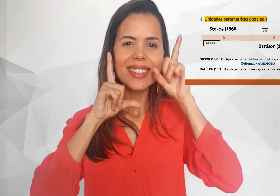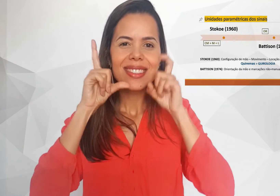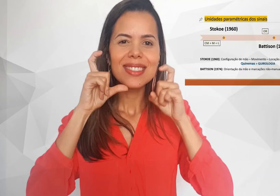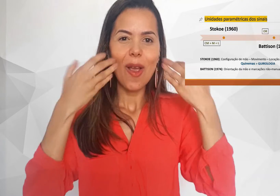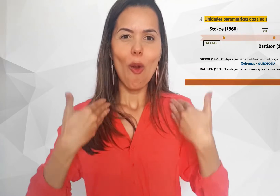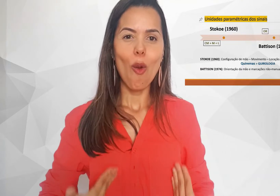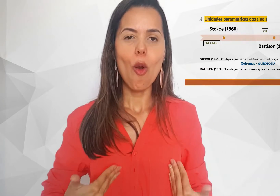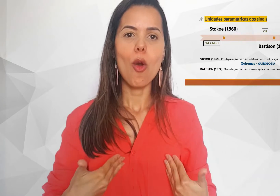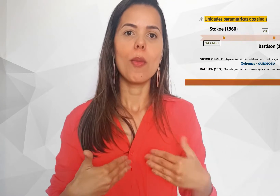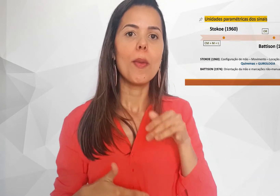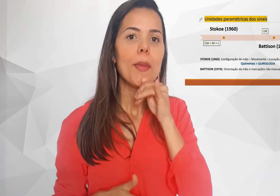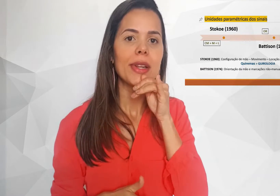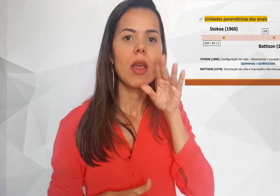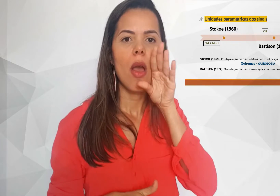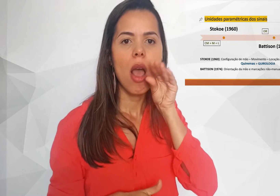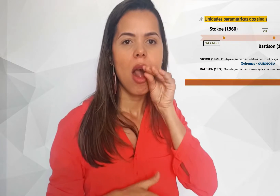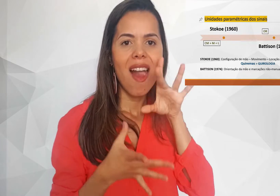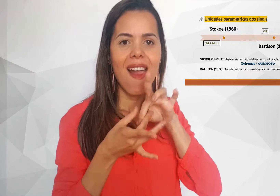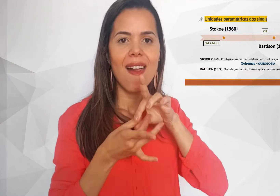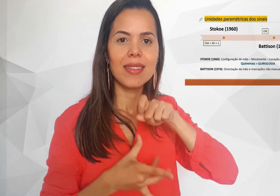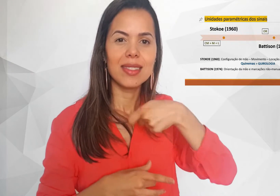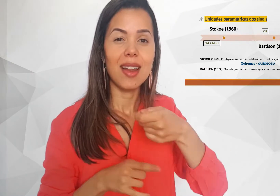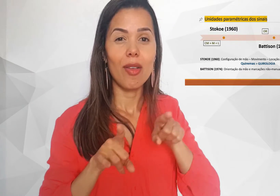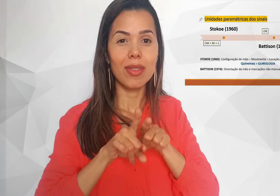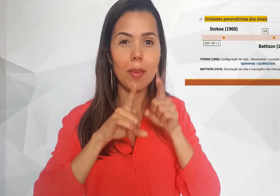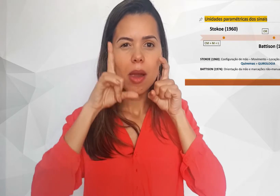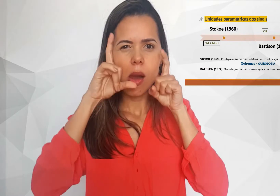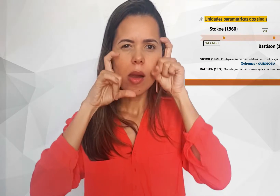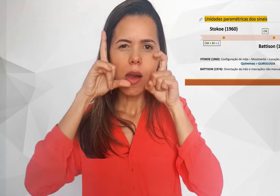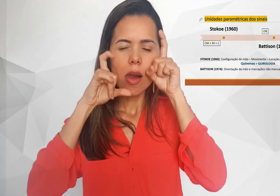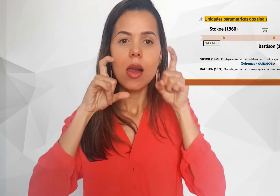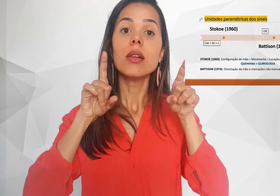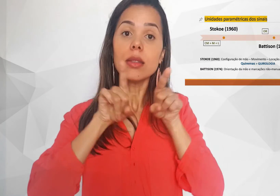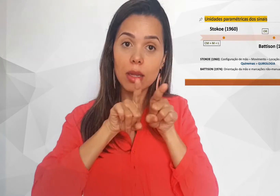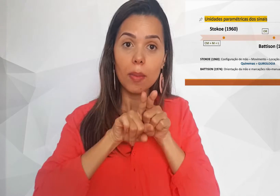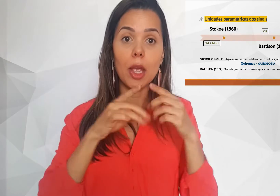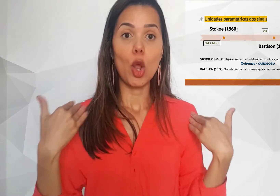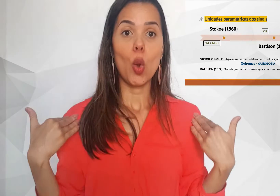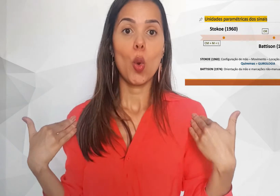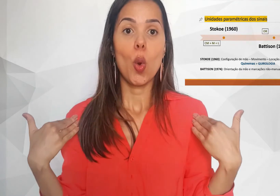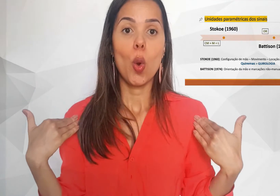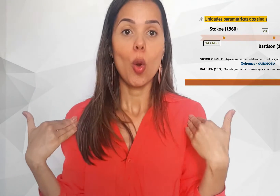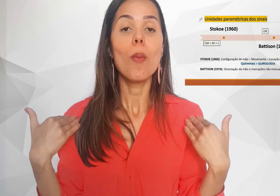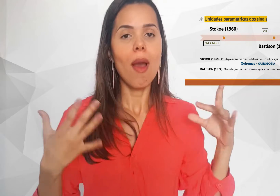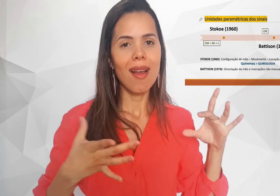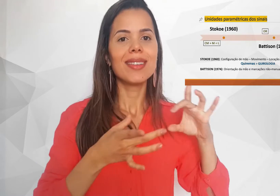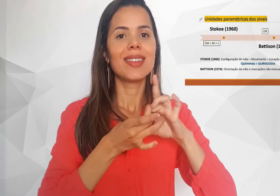não manuais, ou seja, atividades de boca, movimentos da face e inclusive movimentos de corpo